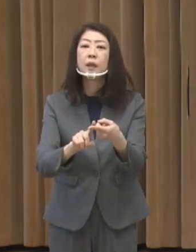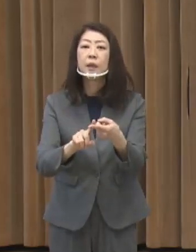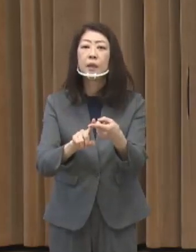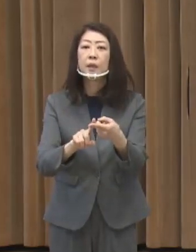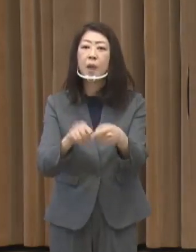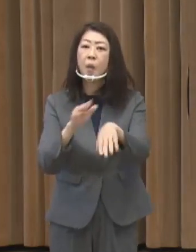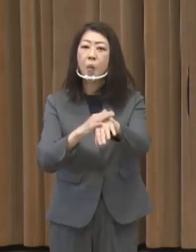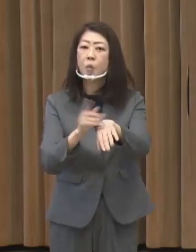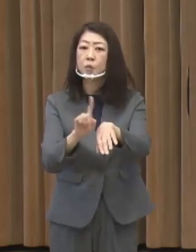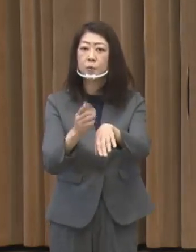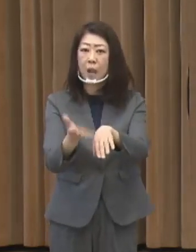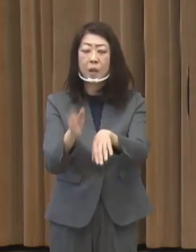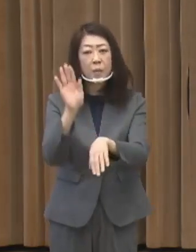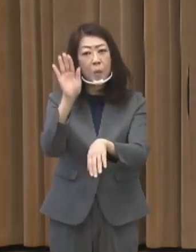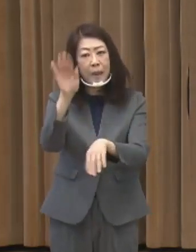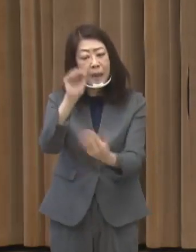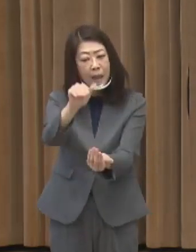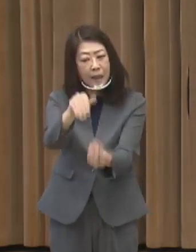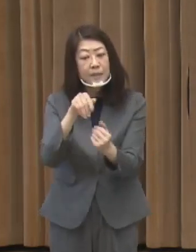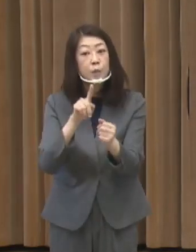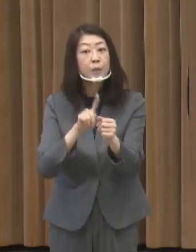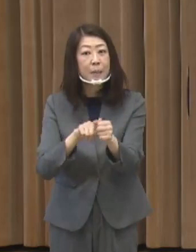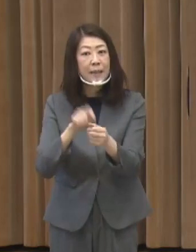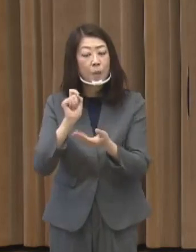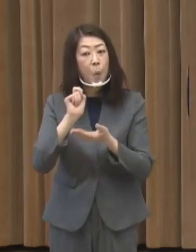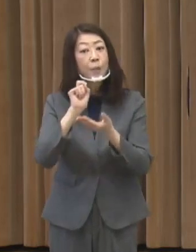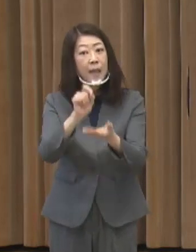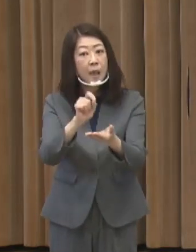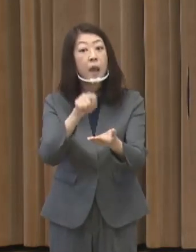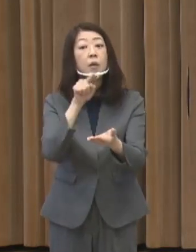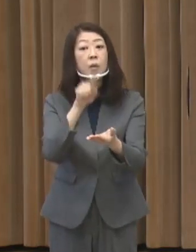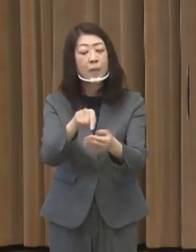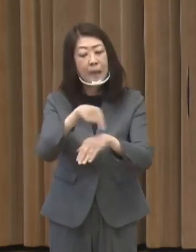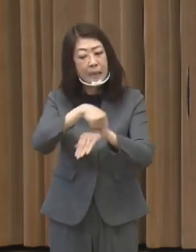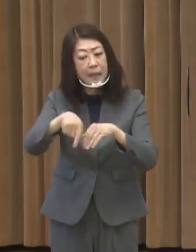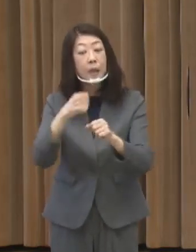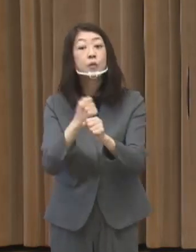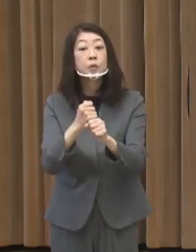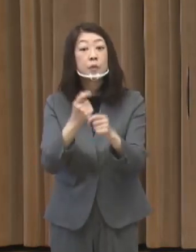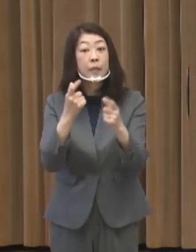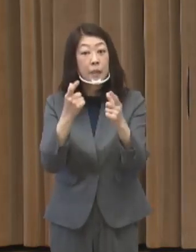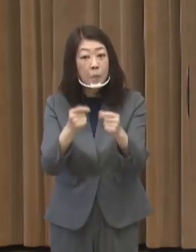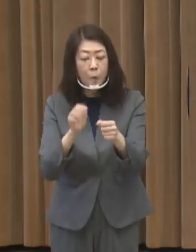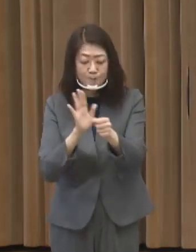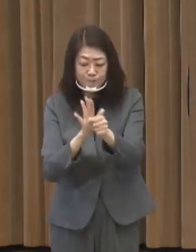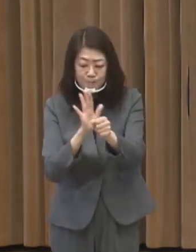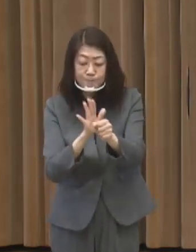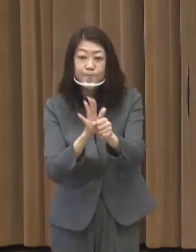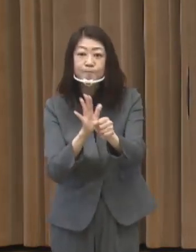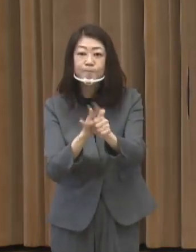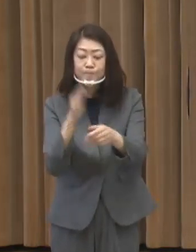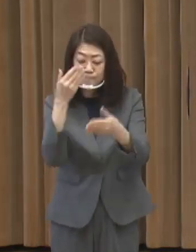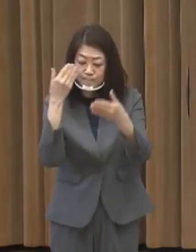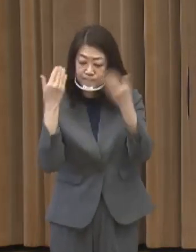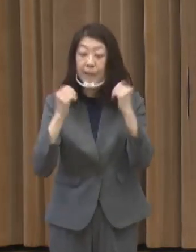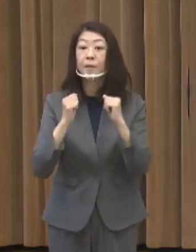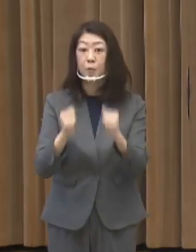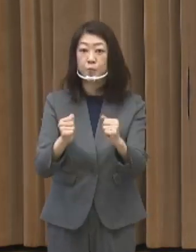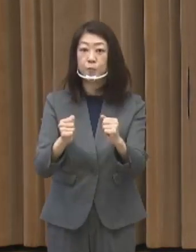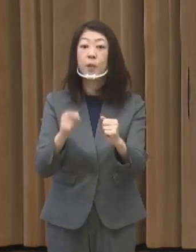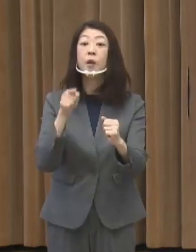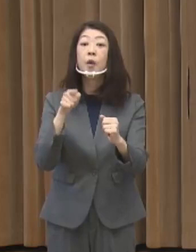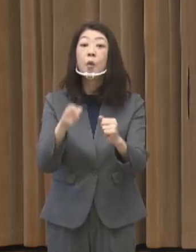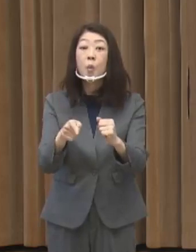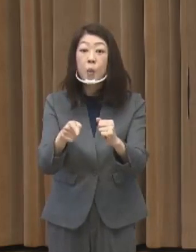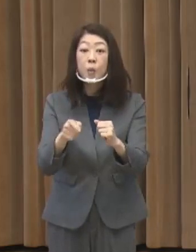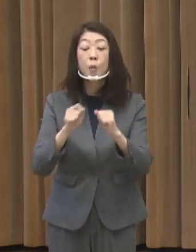事業者がこれから稼ぐための提案や経営計画づくりなども手厚く支援をします。これらの取り組みを